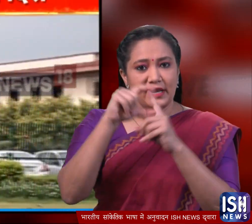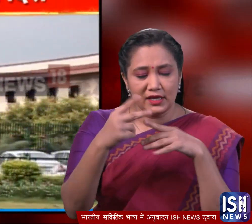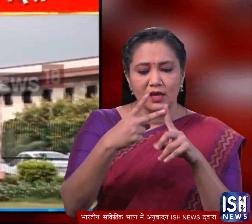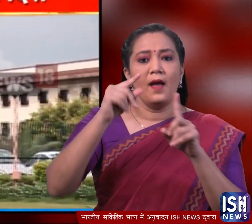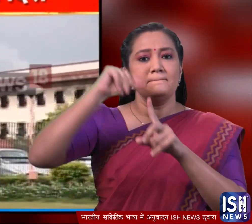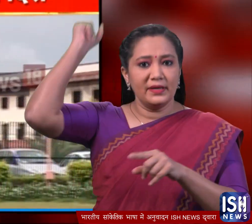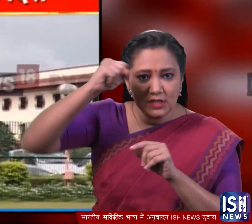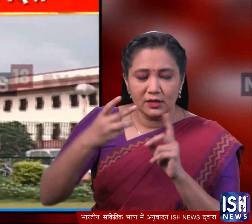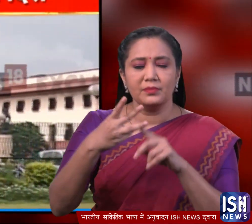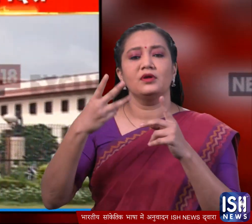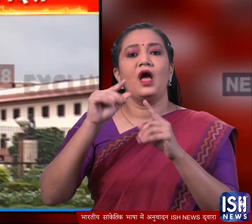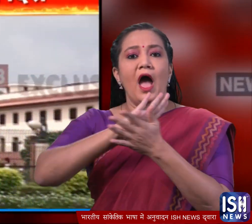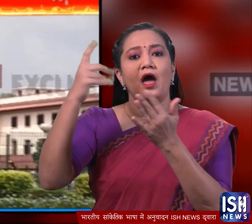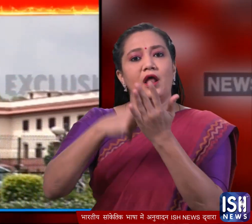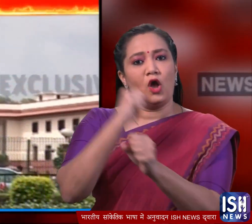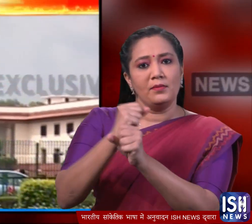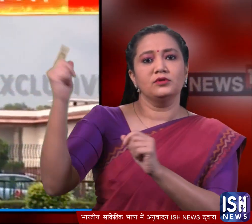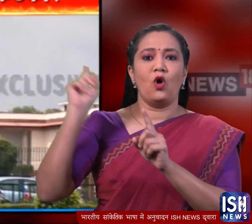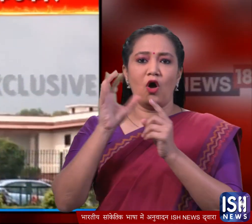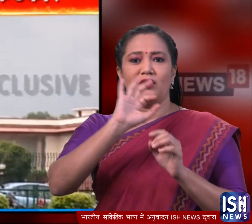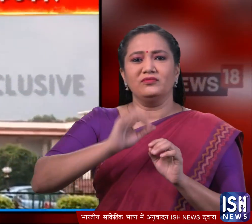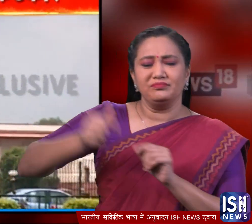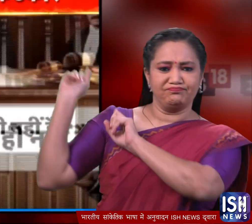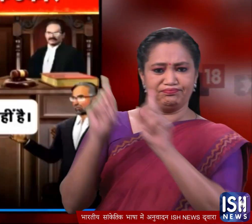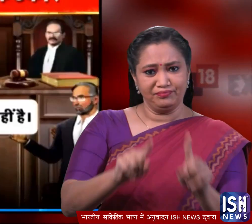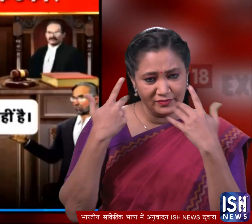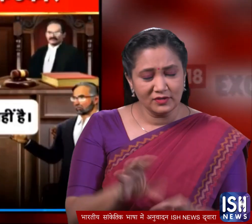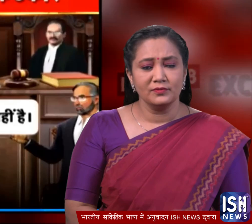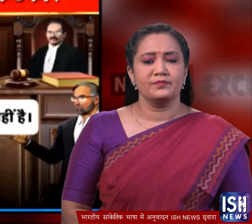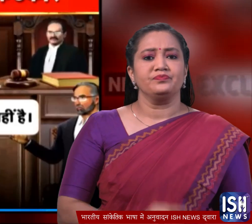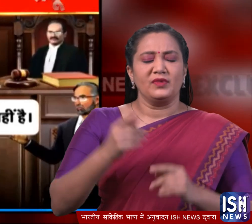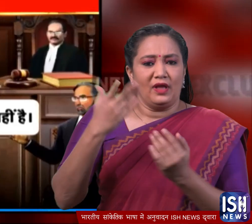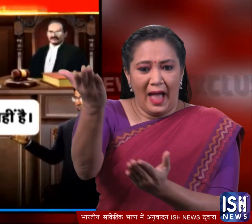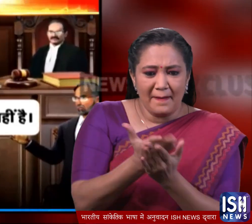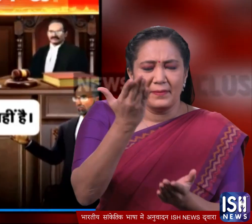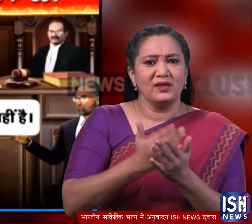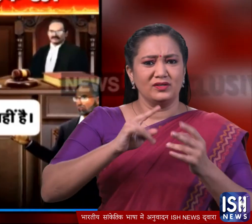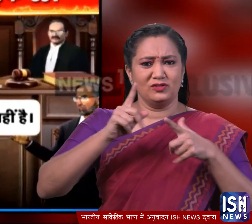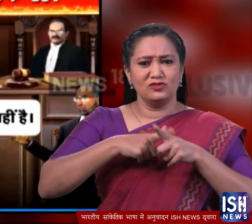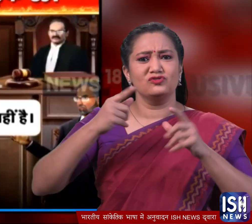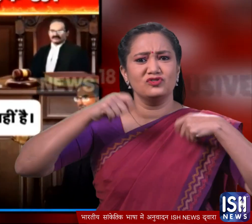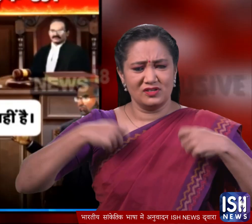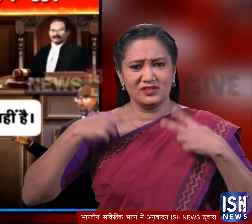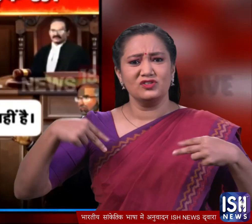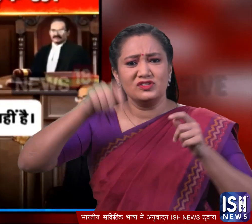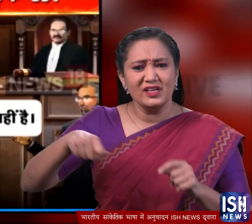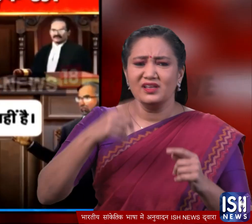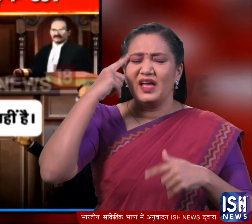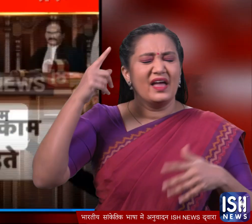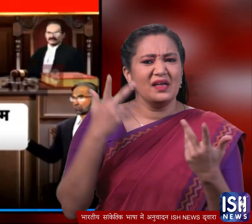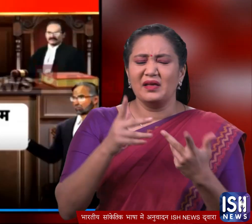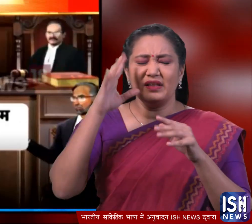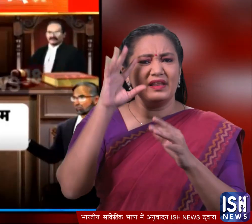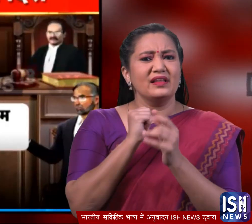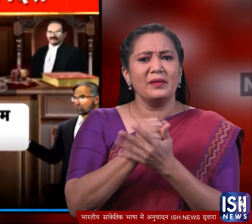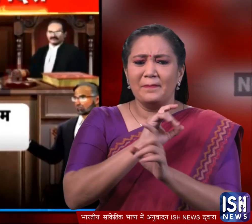दिल्ली सरकार, पंजाब सरकार और हरियाणा सरकार के अधिकारी भी पहुंचे। सरकारों का हलफनामा देखकर जज ने कहा कि इसमें तो कोई ठोस प्लान ही नहीं